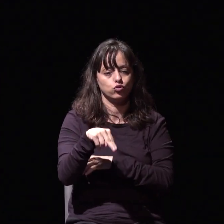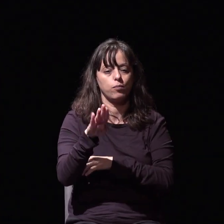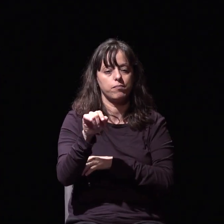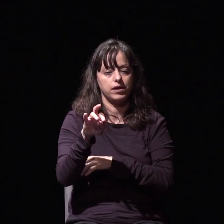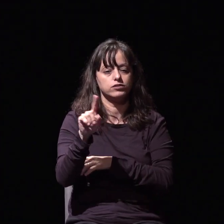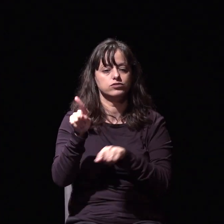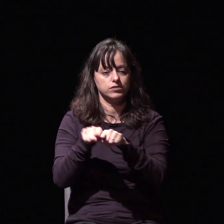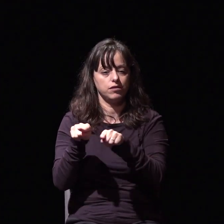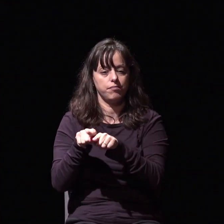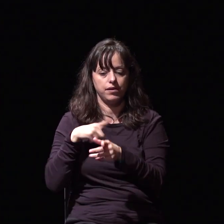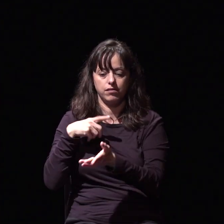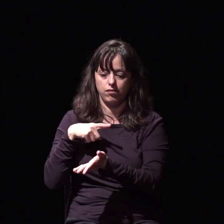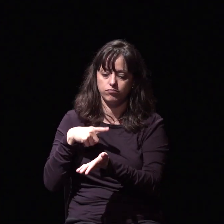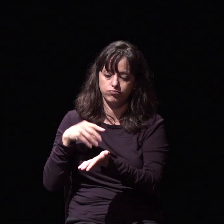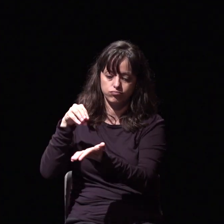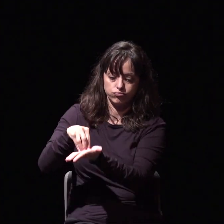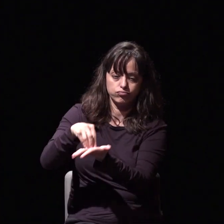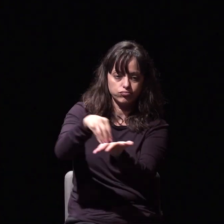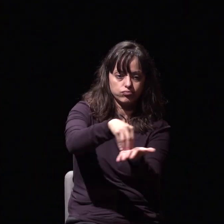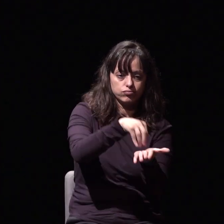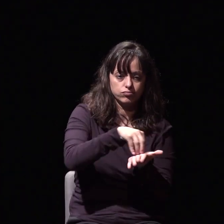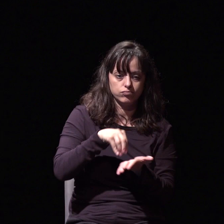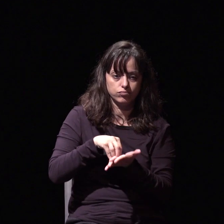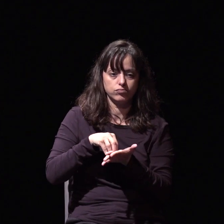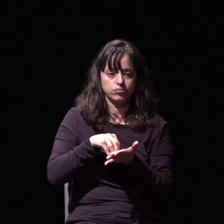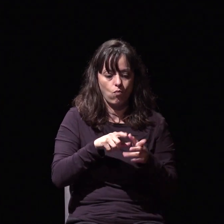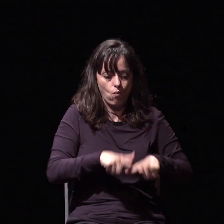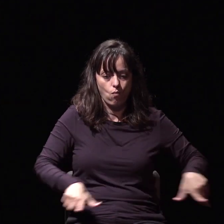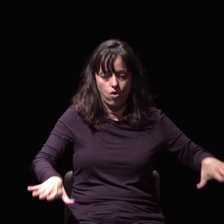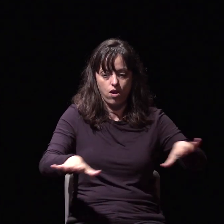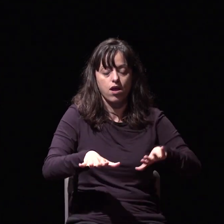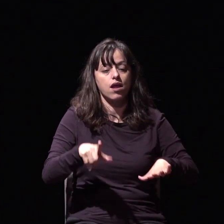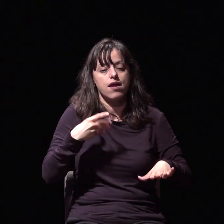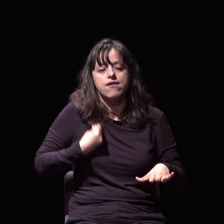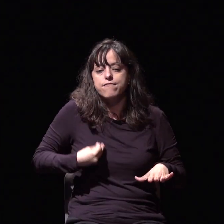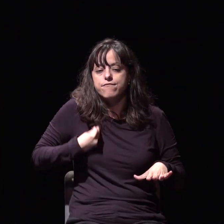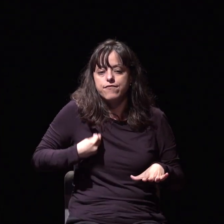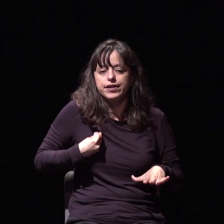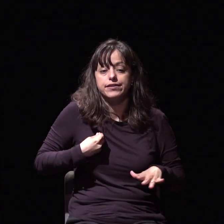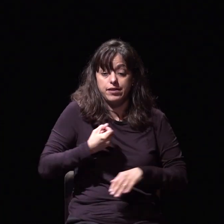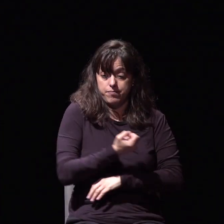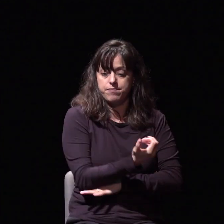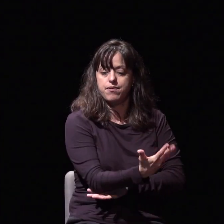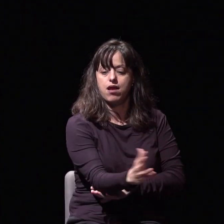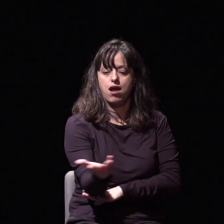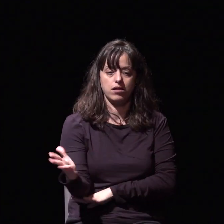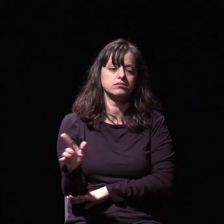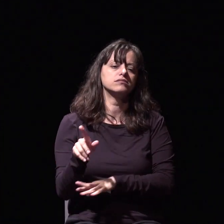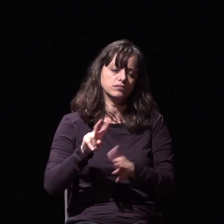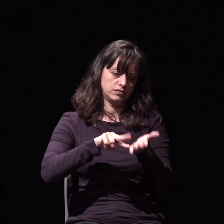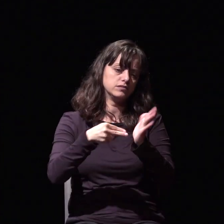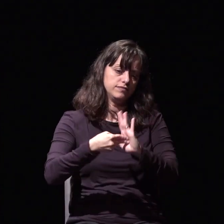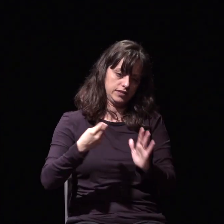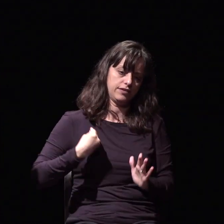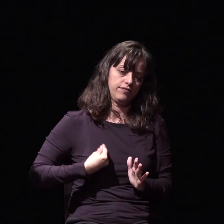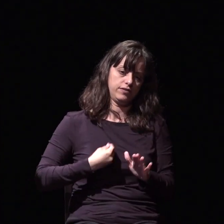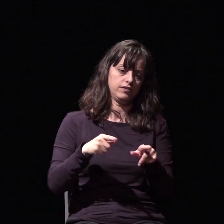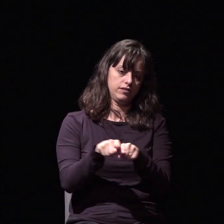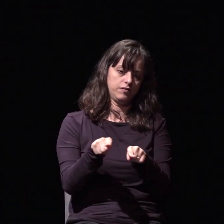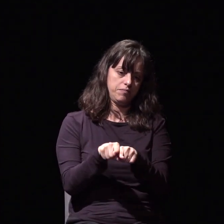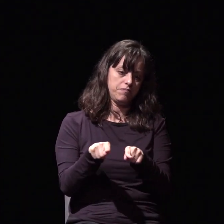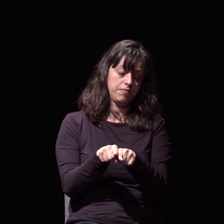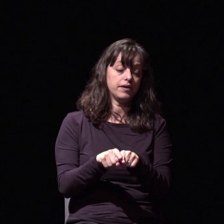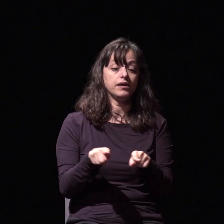1969. O terraço aparece cheio de vida, cercado por plantas, que também são vida, e coberto